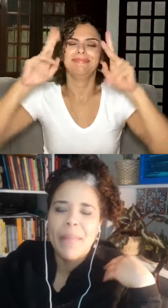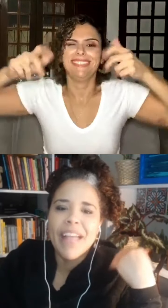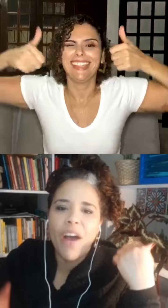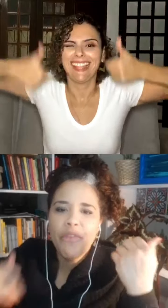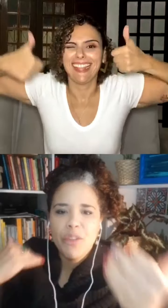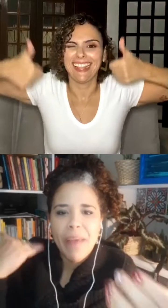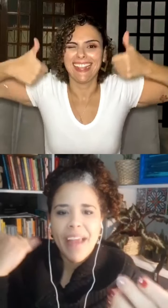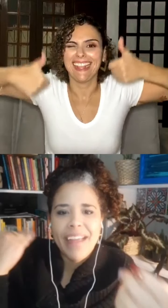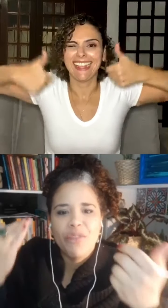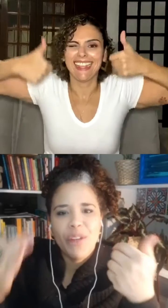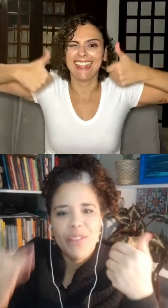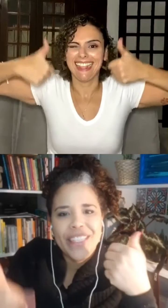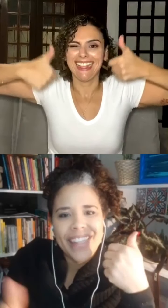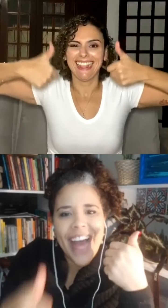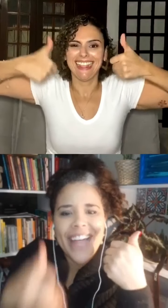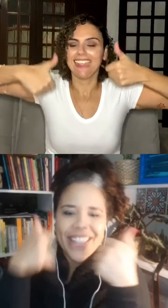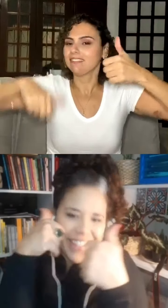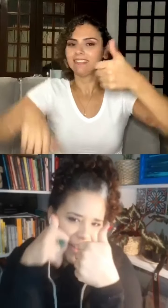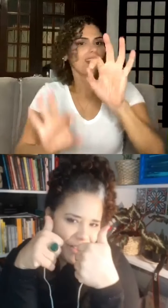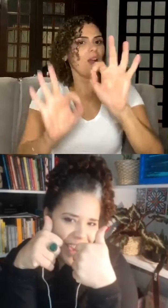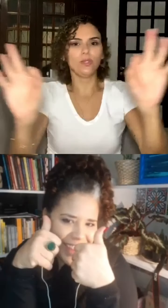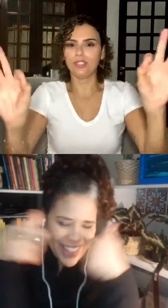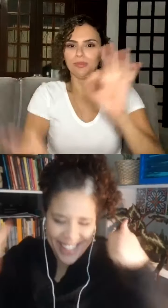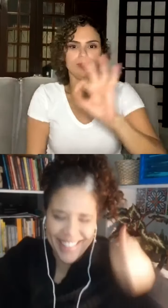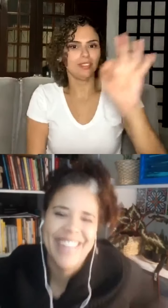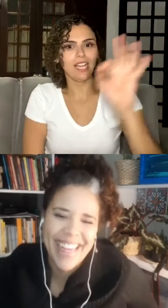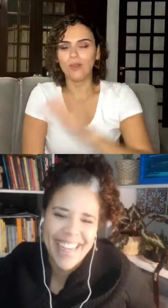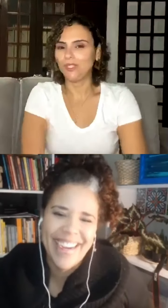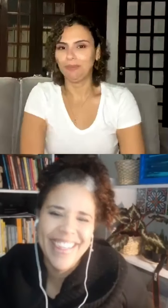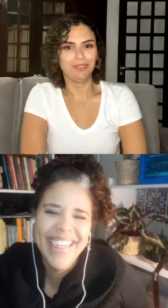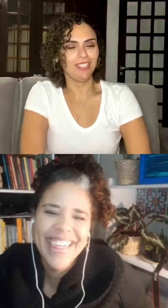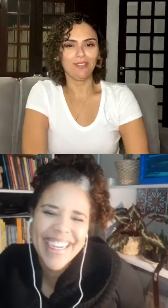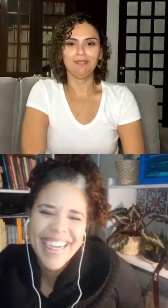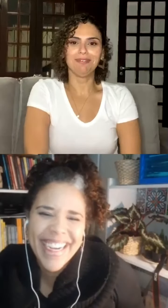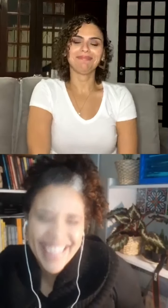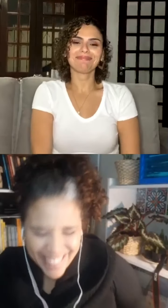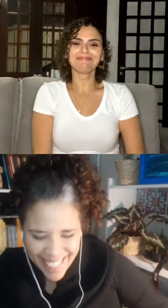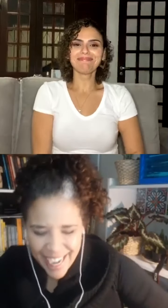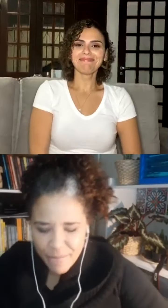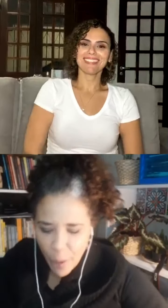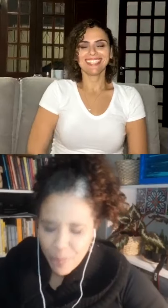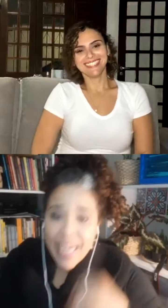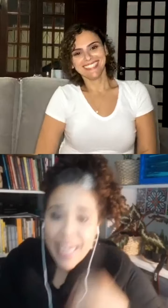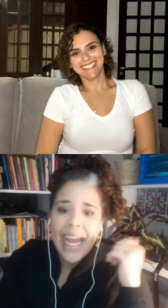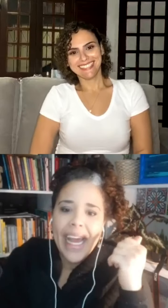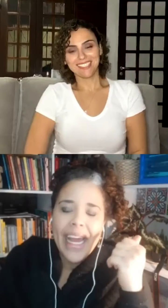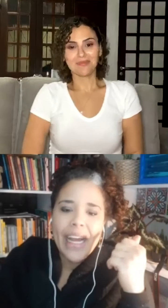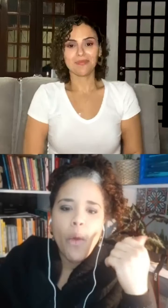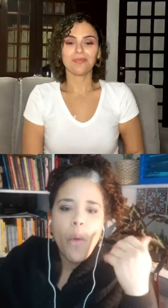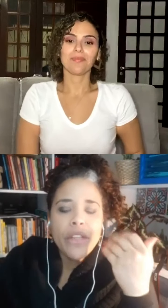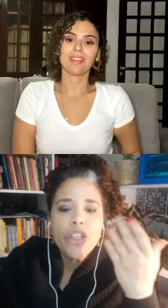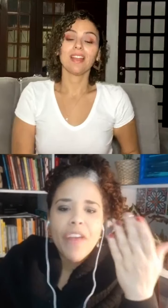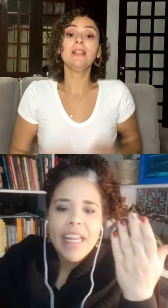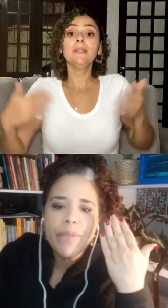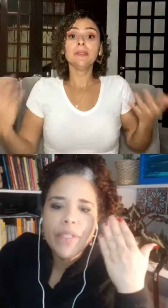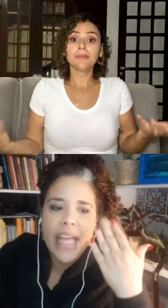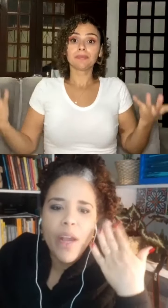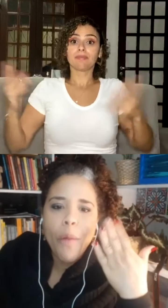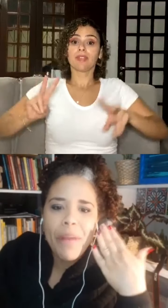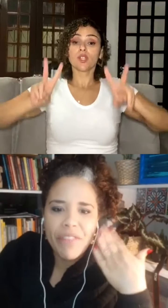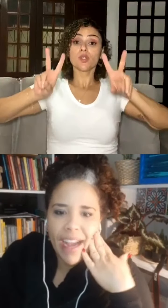Me dá um feedback de velocidade. Alright, legal. Bom, quando nós falamos